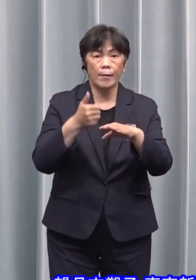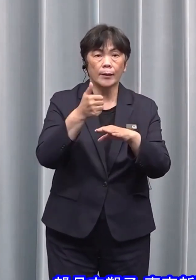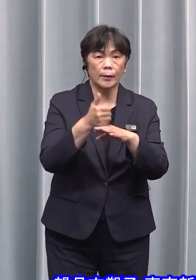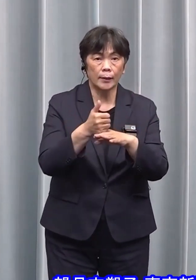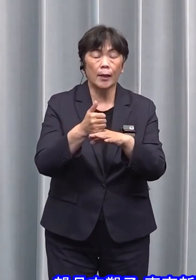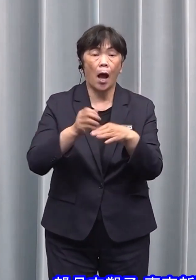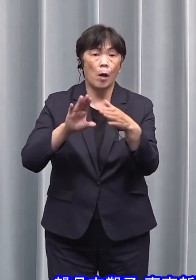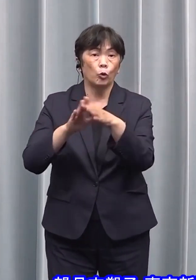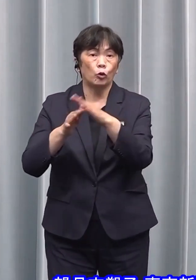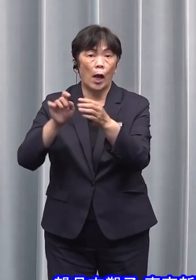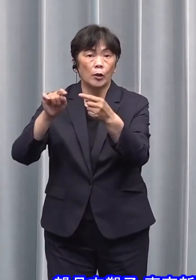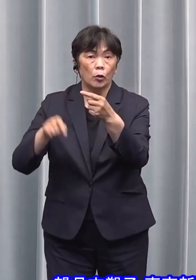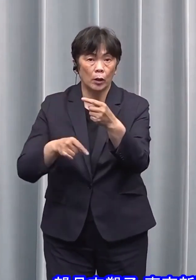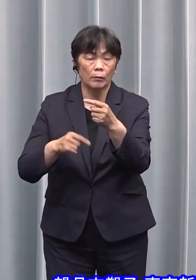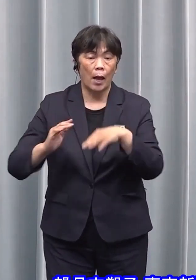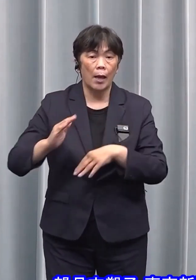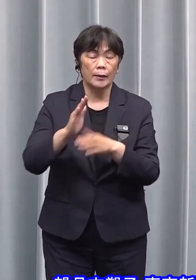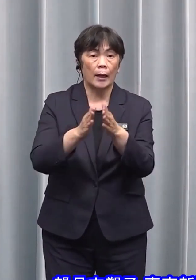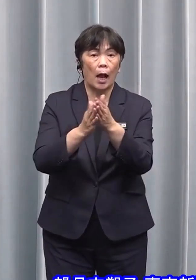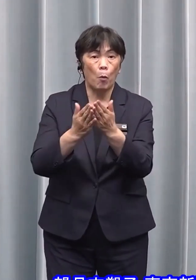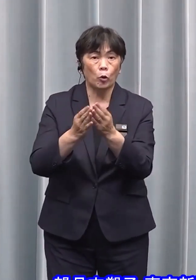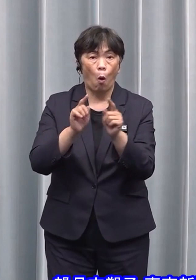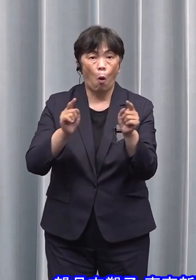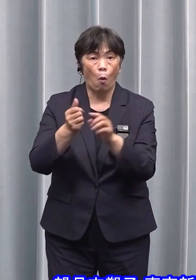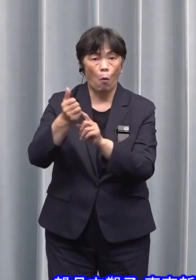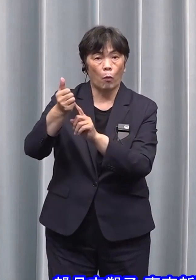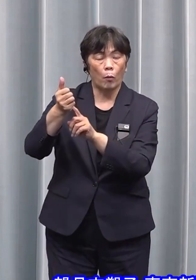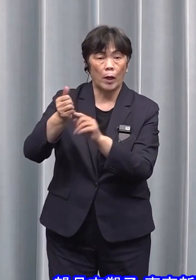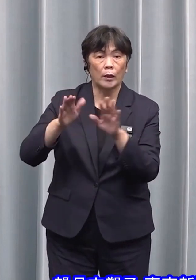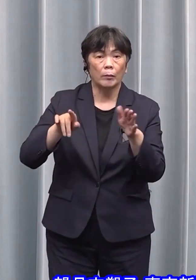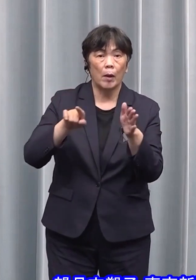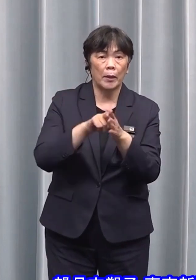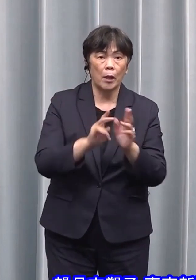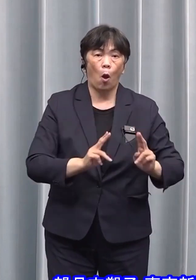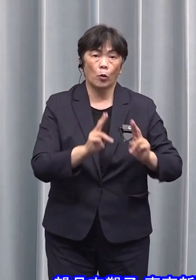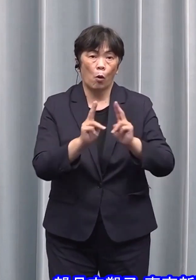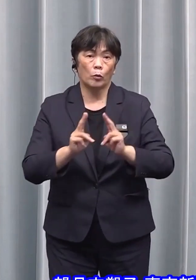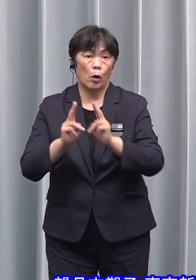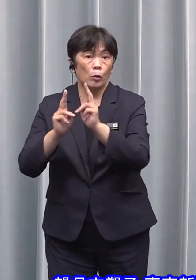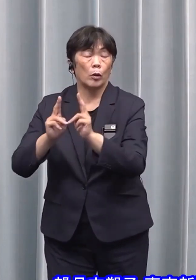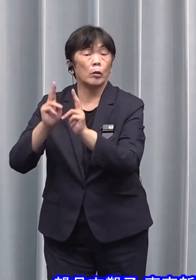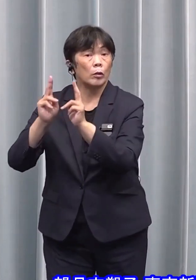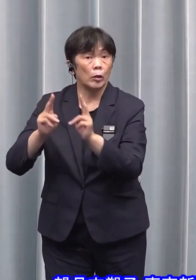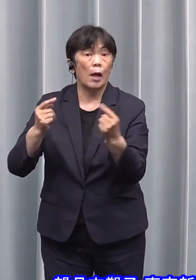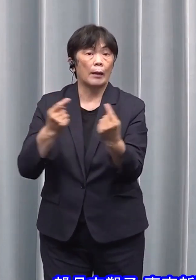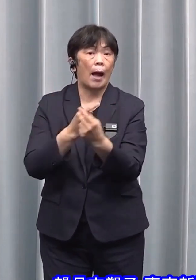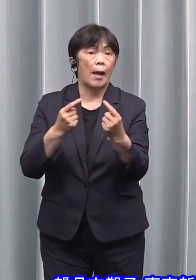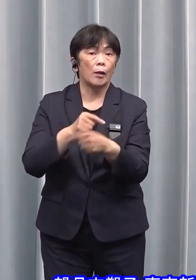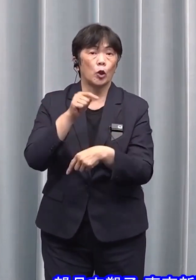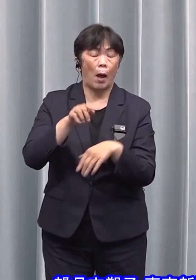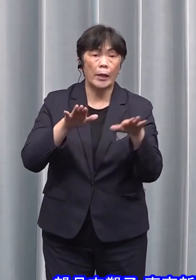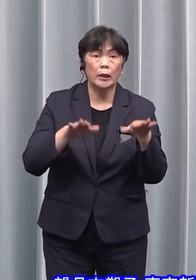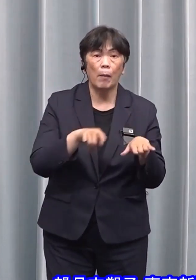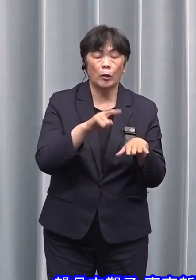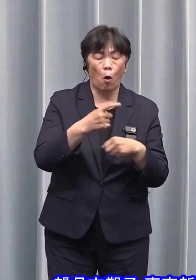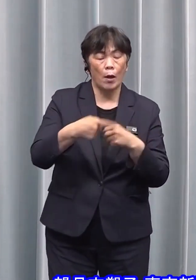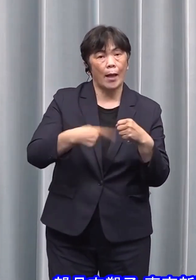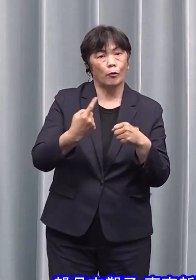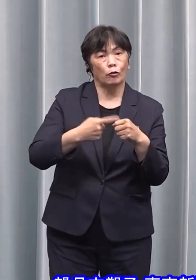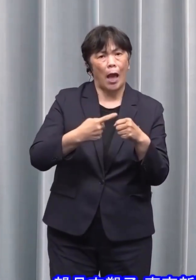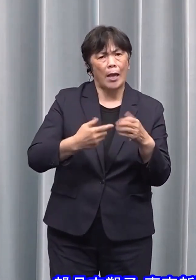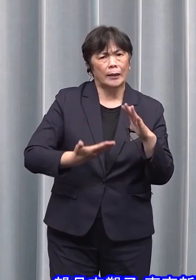坂本さんは、まあ、今の都市開発というのはかつてのようにスクラッド&ビルドではなく、やはり今ある100年以上生き